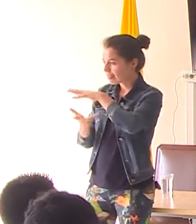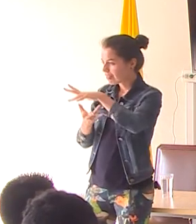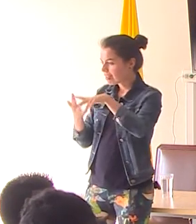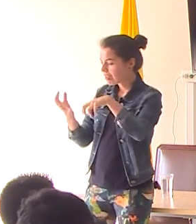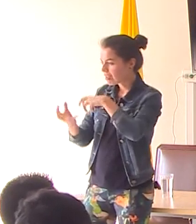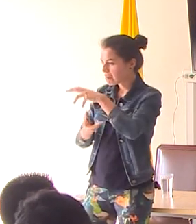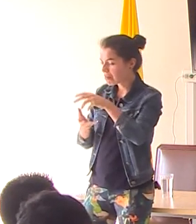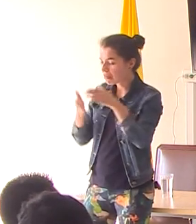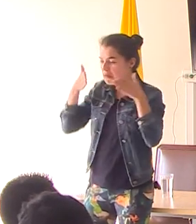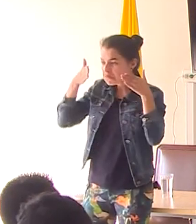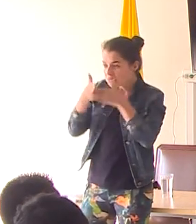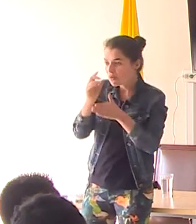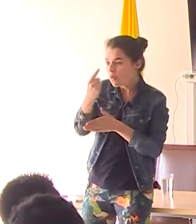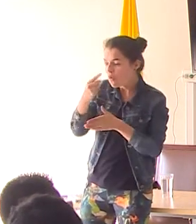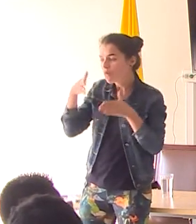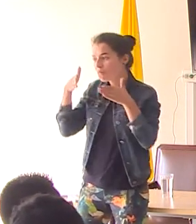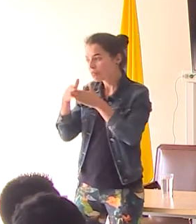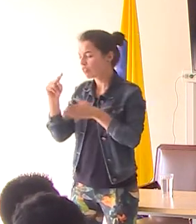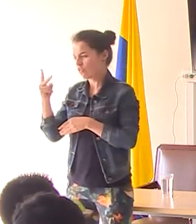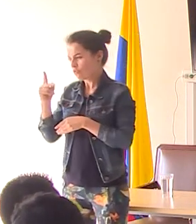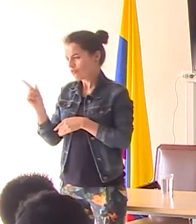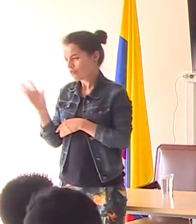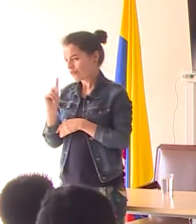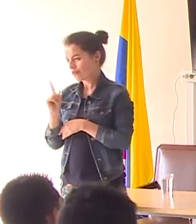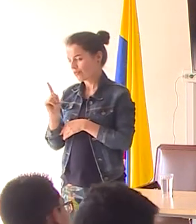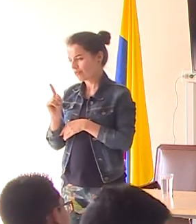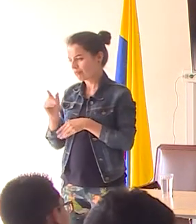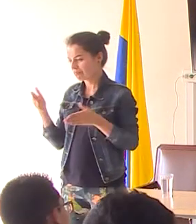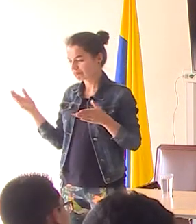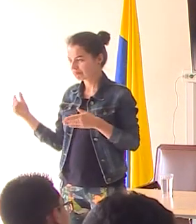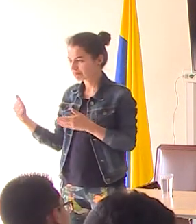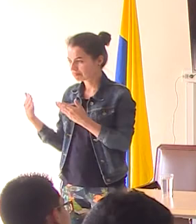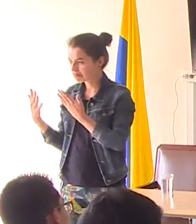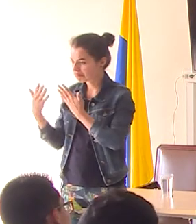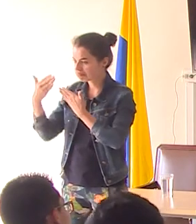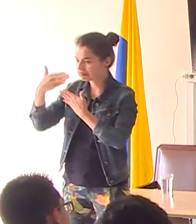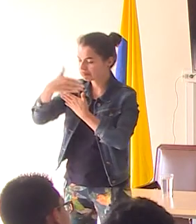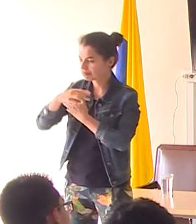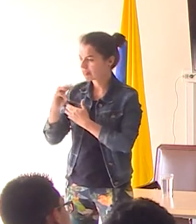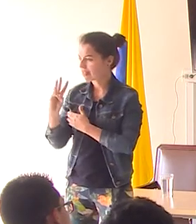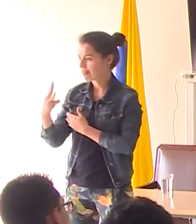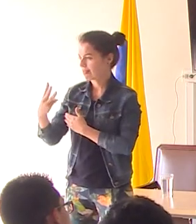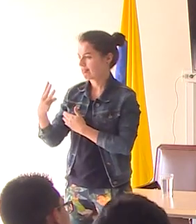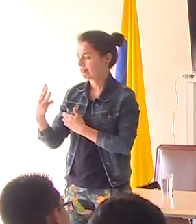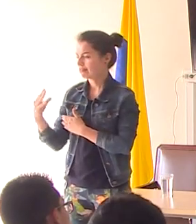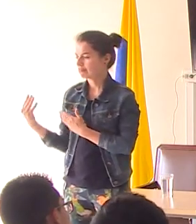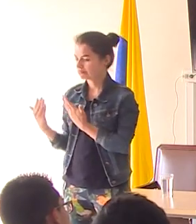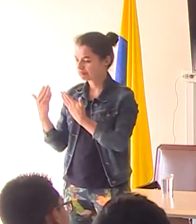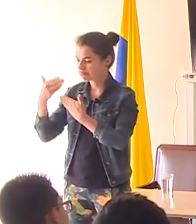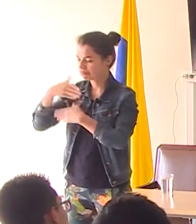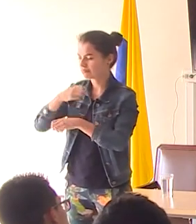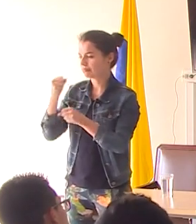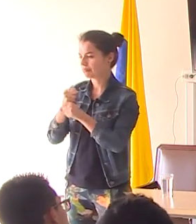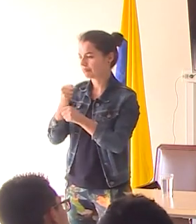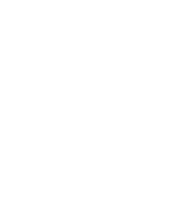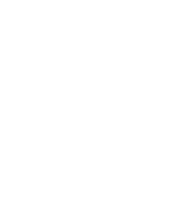primero o en el segundo sino que lo ideal sería poder transversalmente trabajar en esos tres ámbitos naturales